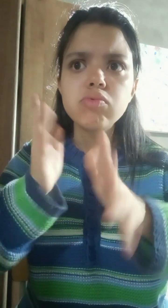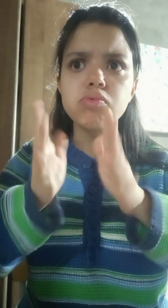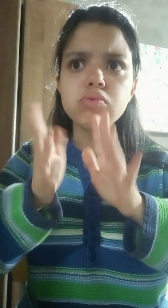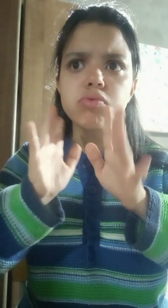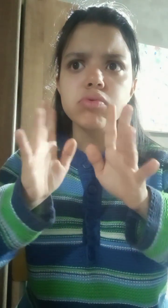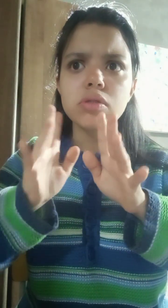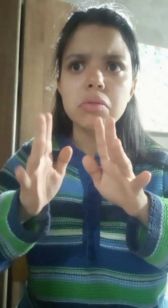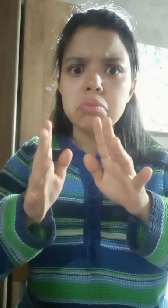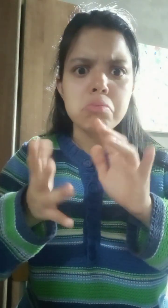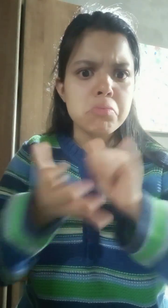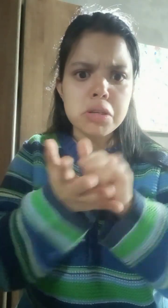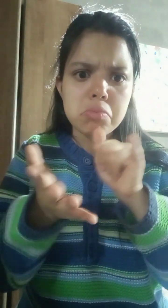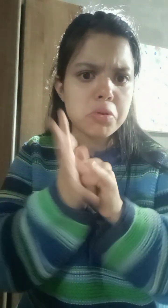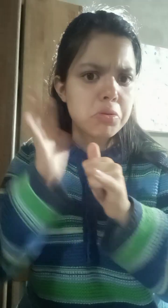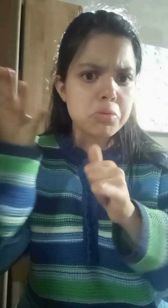cerebro,